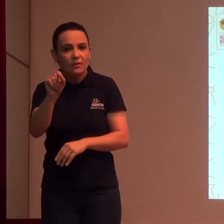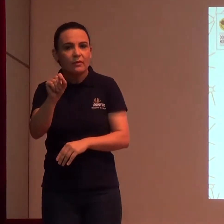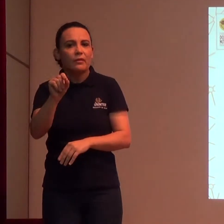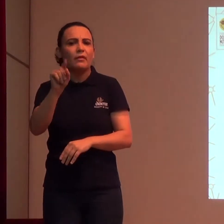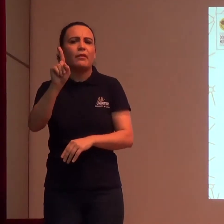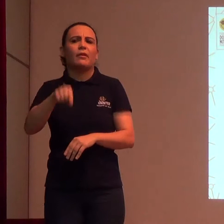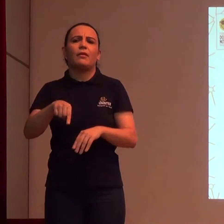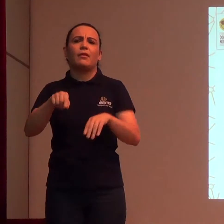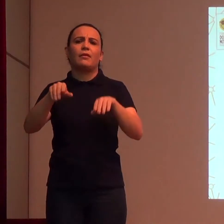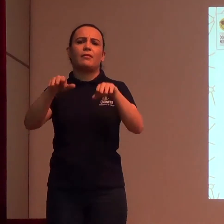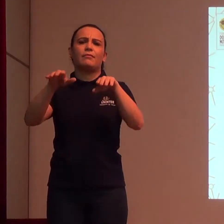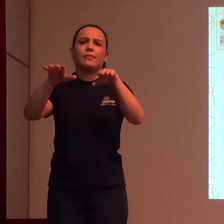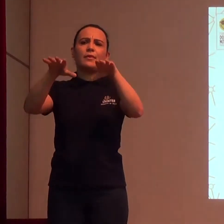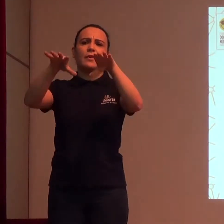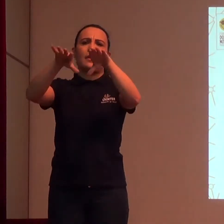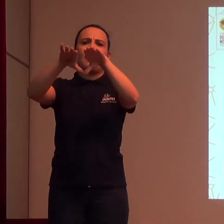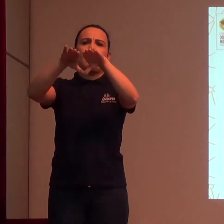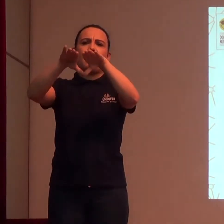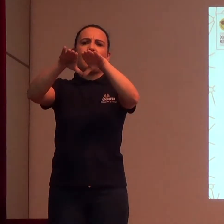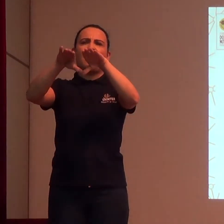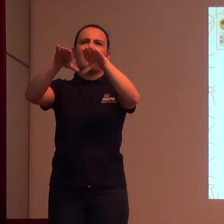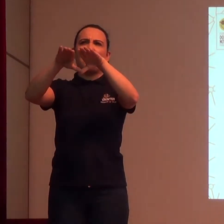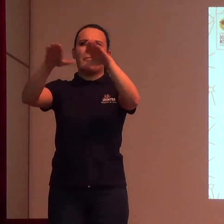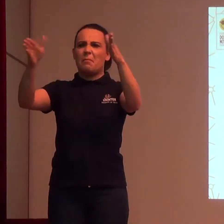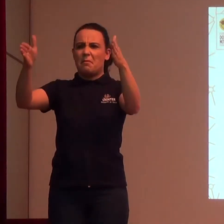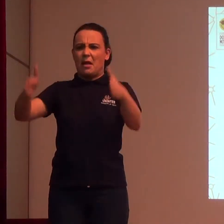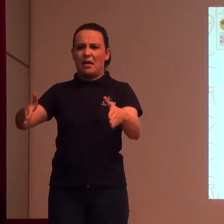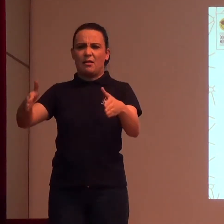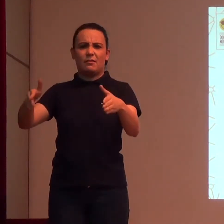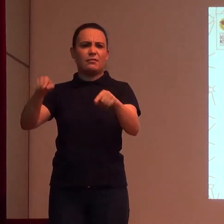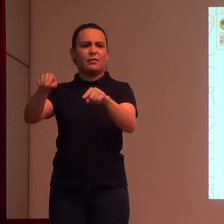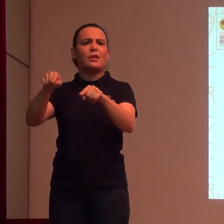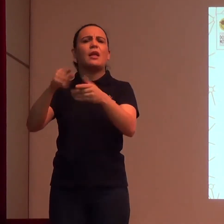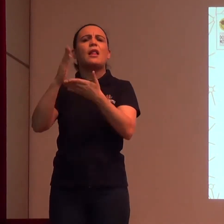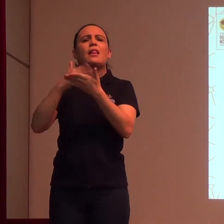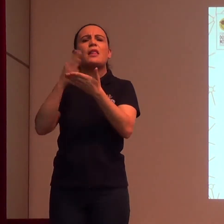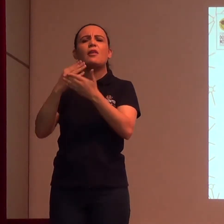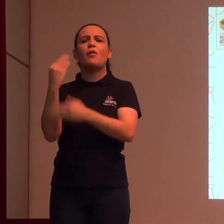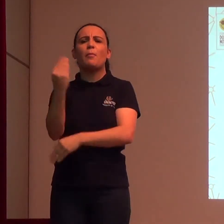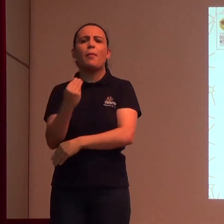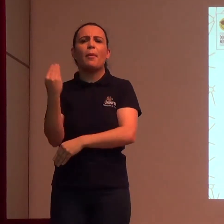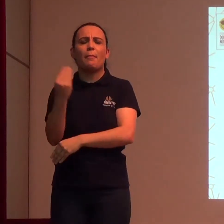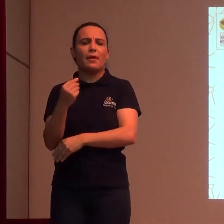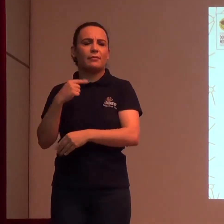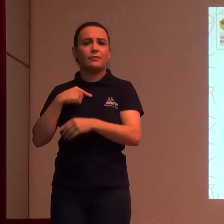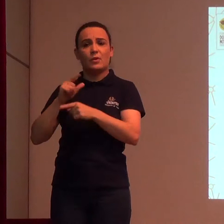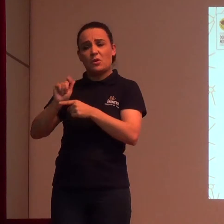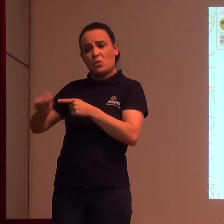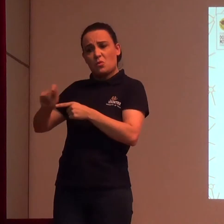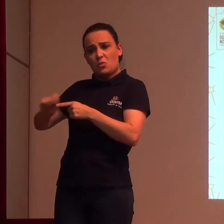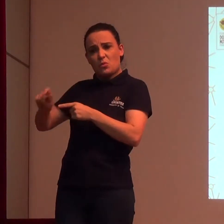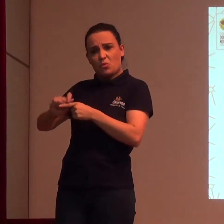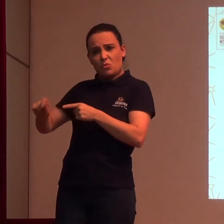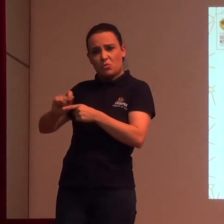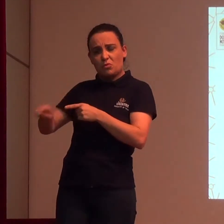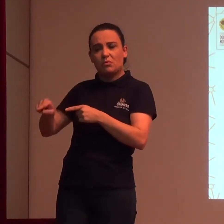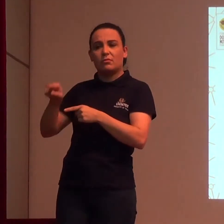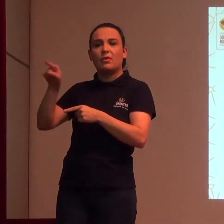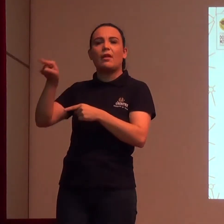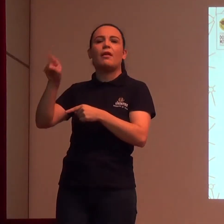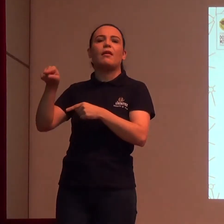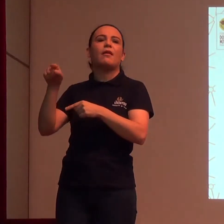máquina grande chamada realmente livro falado, que a pessoa alugava durante um período e vinha lá da